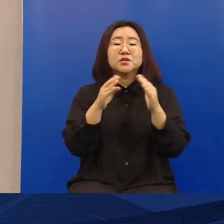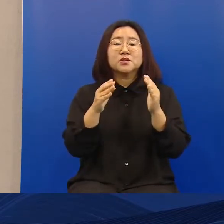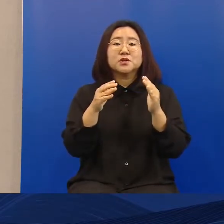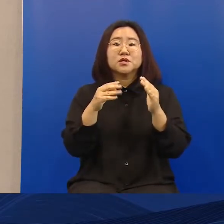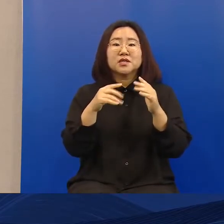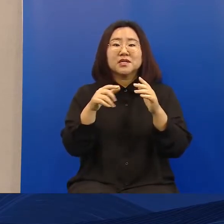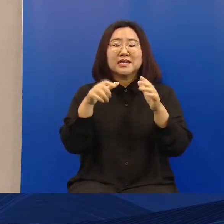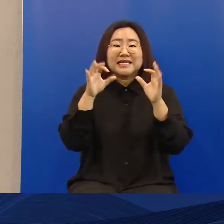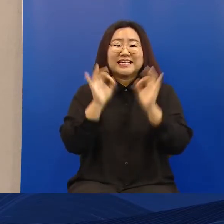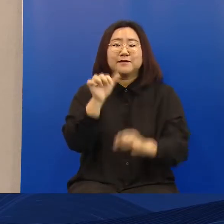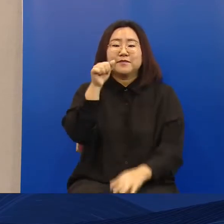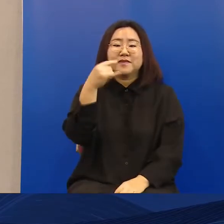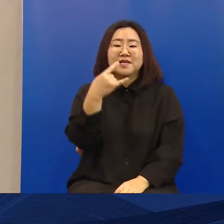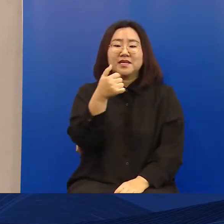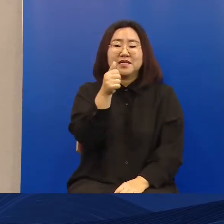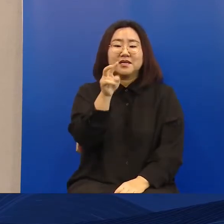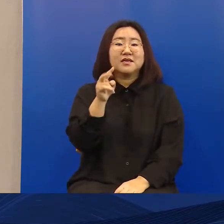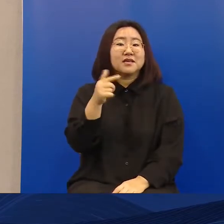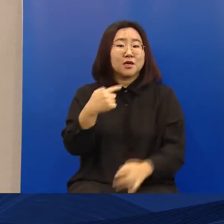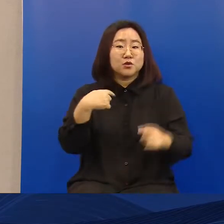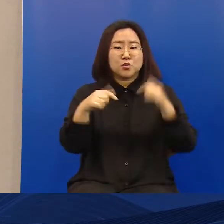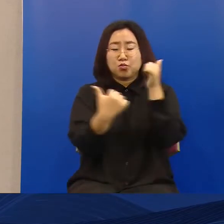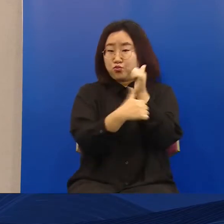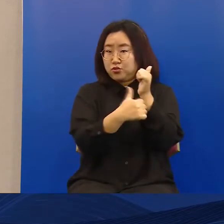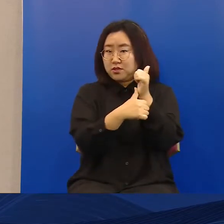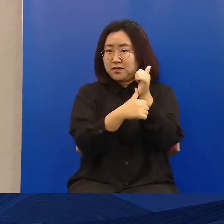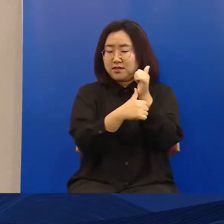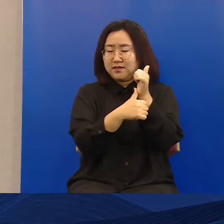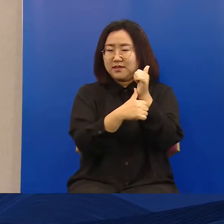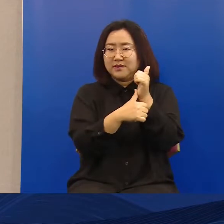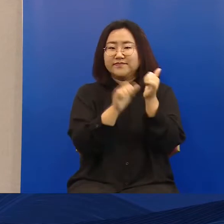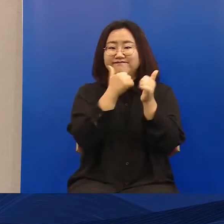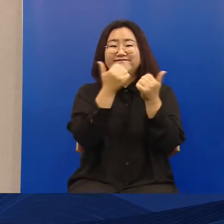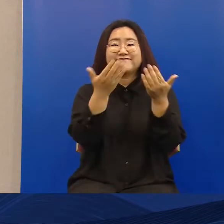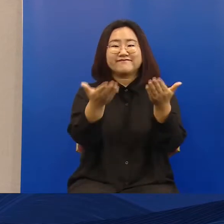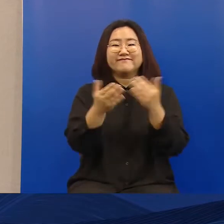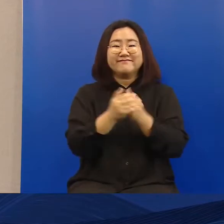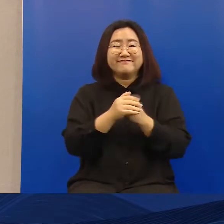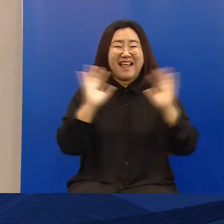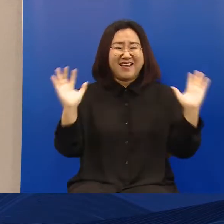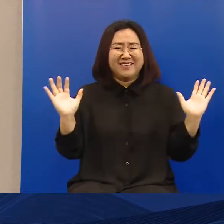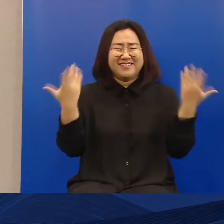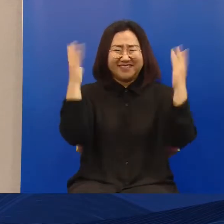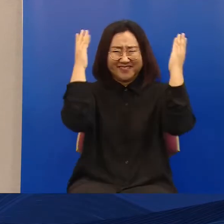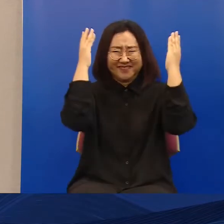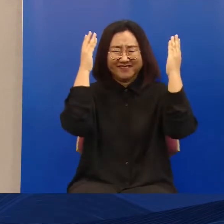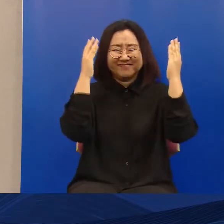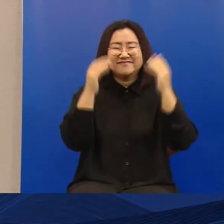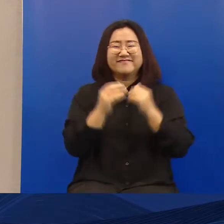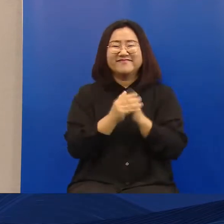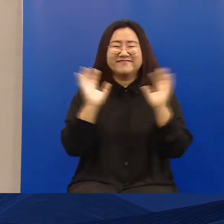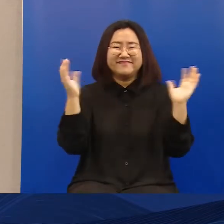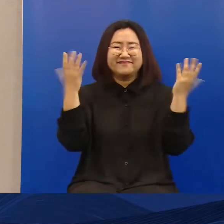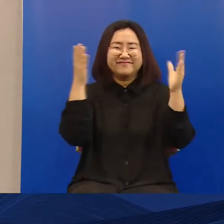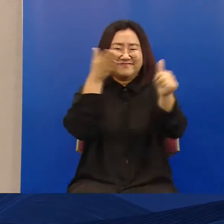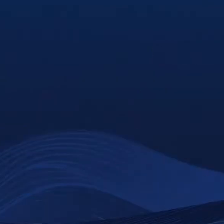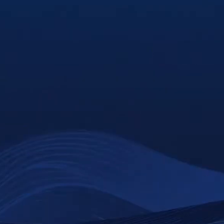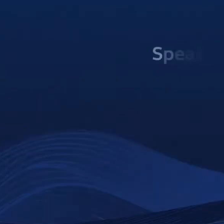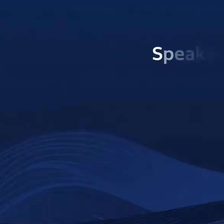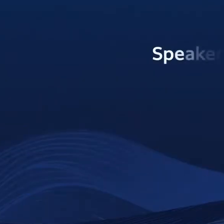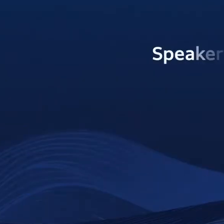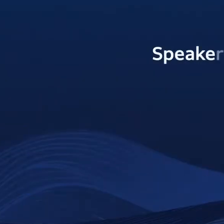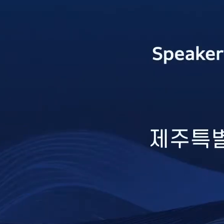제주특별자치도청 김희현 정무부지사님을 소개합니다. 우리 열화와 같은 박수로